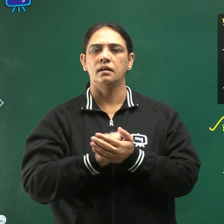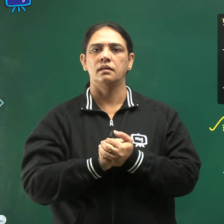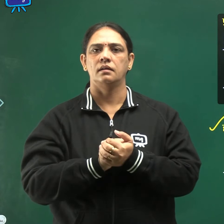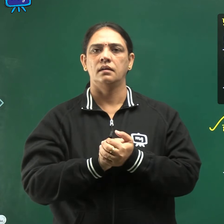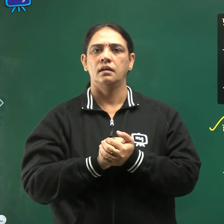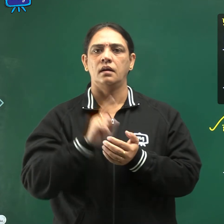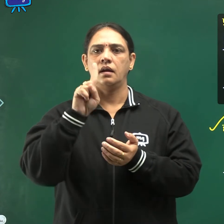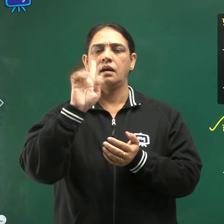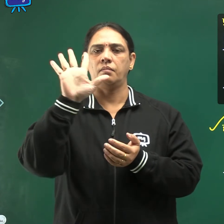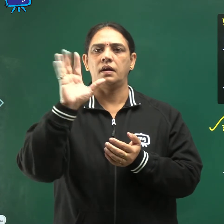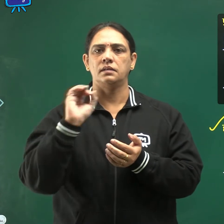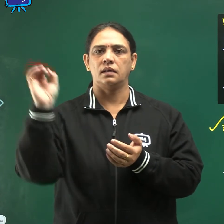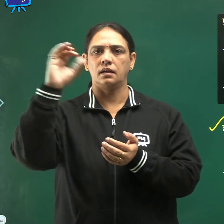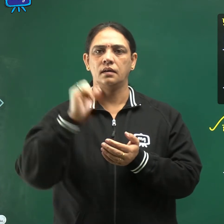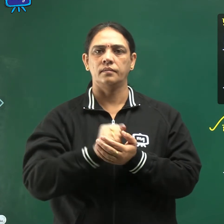15 डिग्री